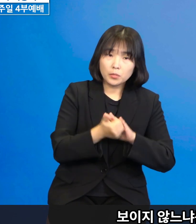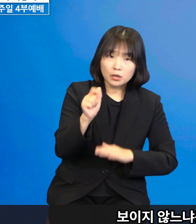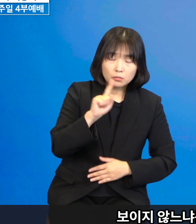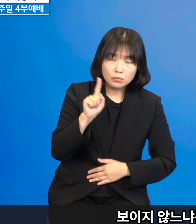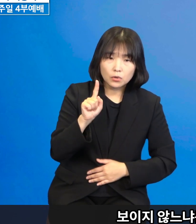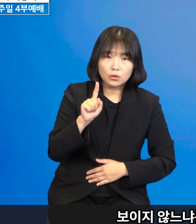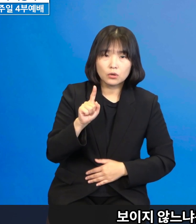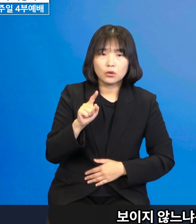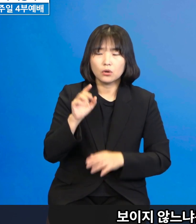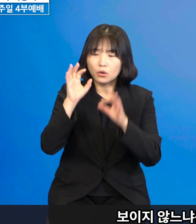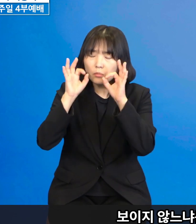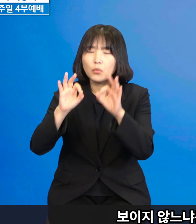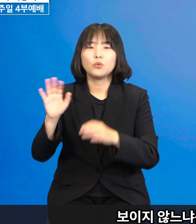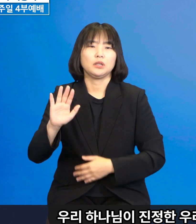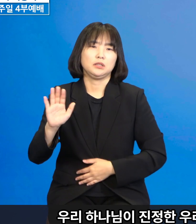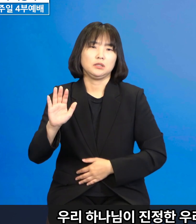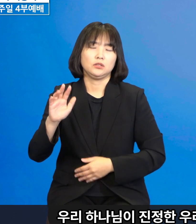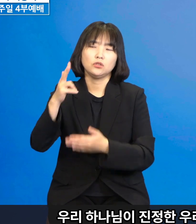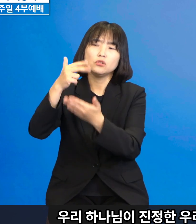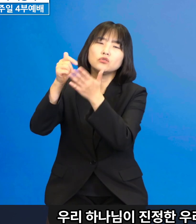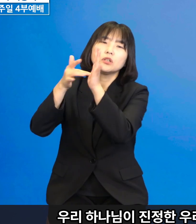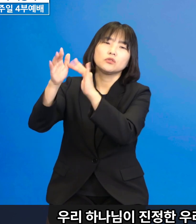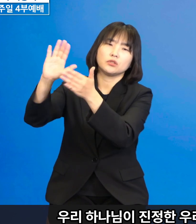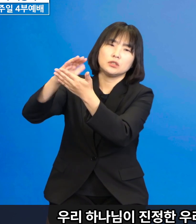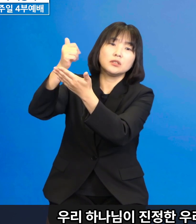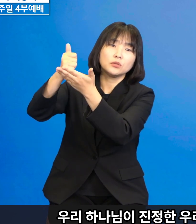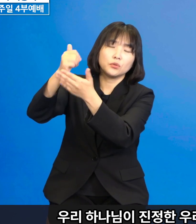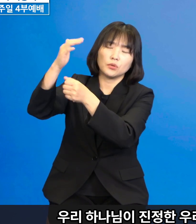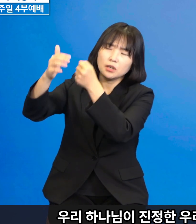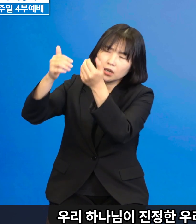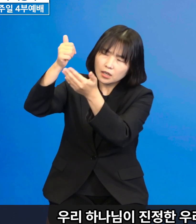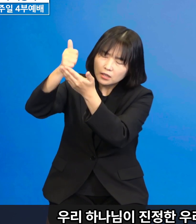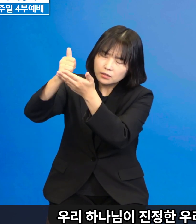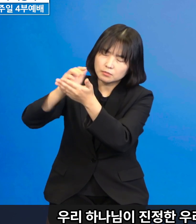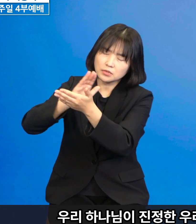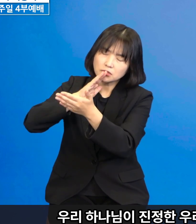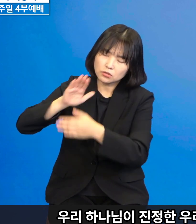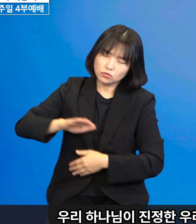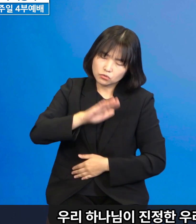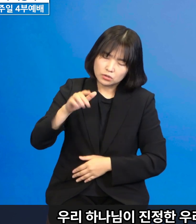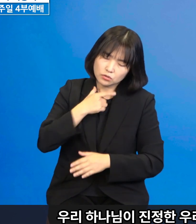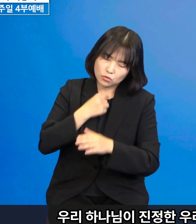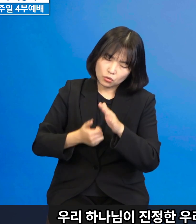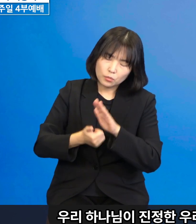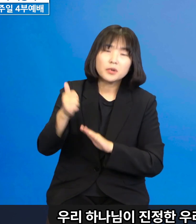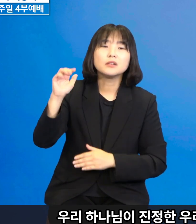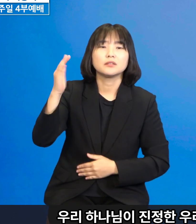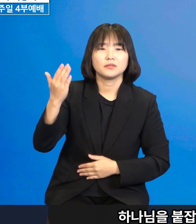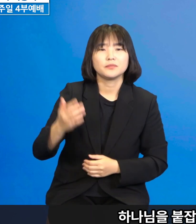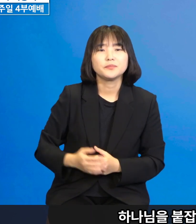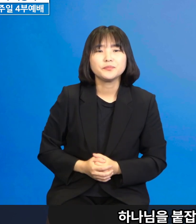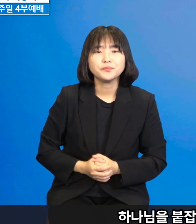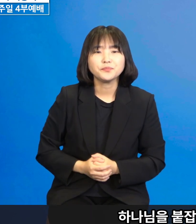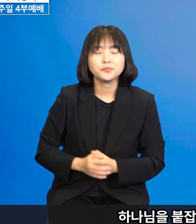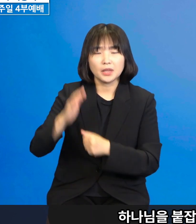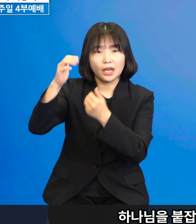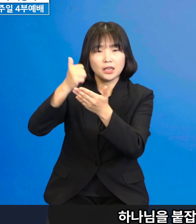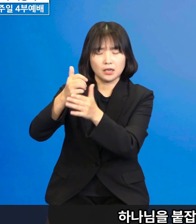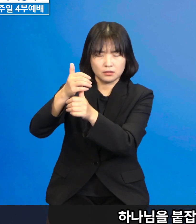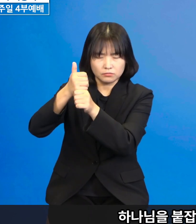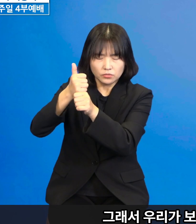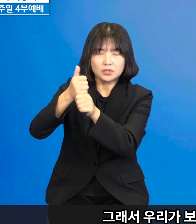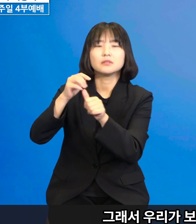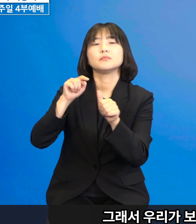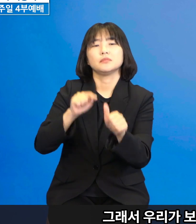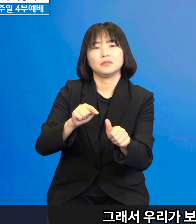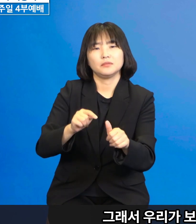보이지 아니하는 주 예수 그리스도, 우리 하나님이 진정한 우리의 소망이라고 하는 것입니다. 하나님을 붙잡으라고 하는